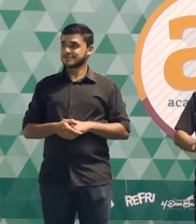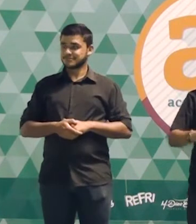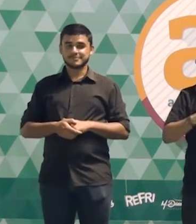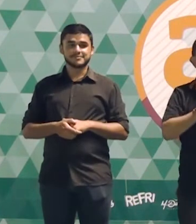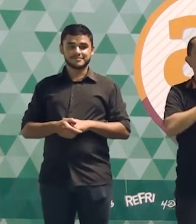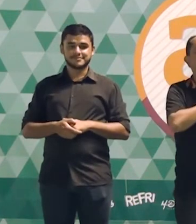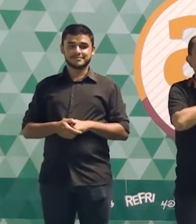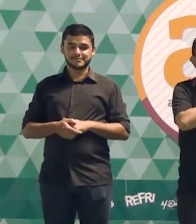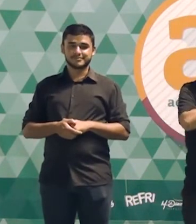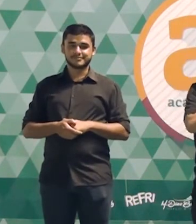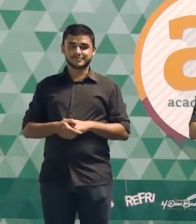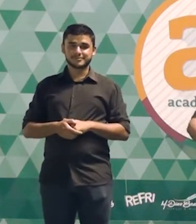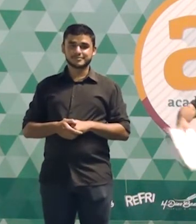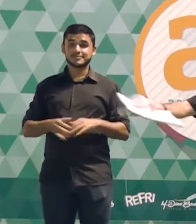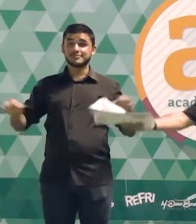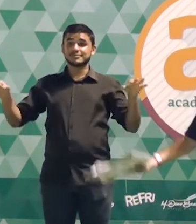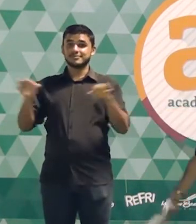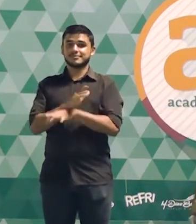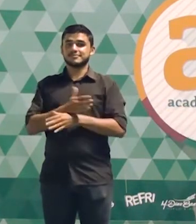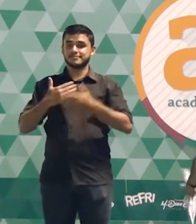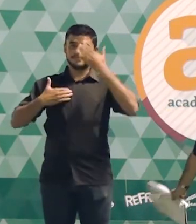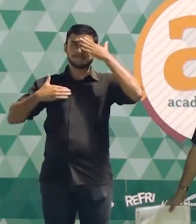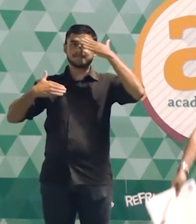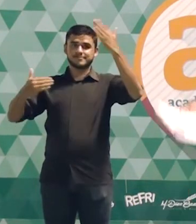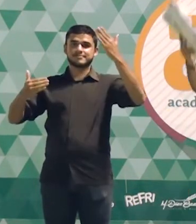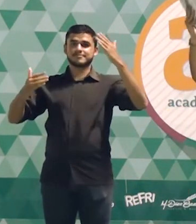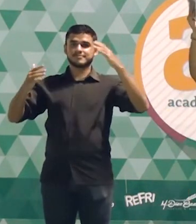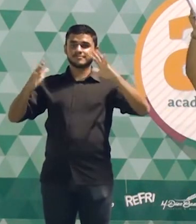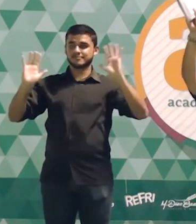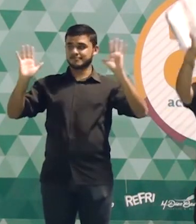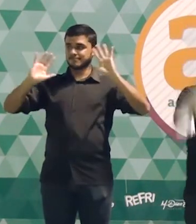A alternativa A de acabou. Muito